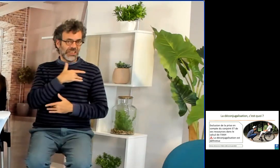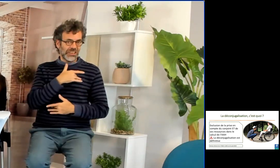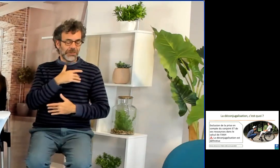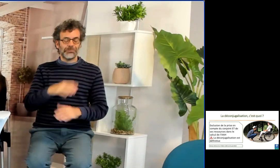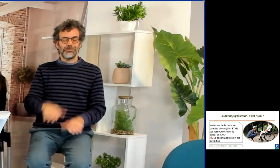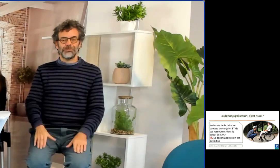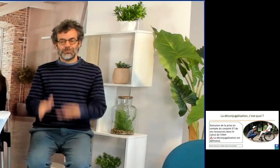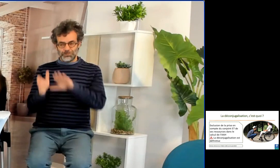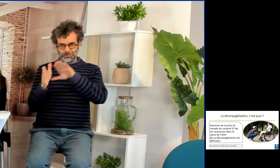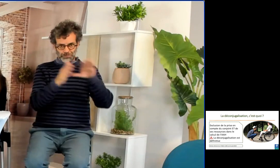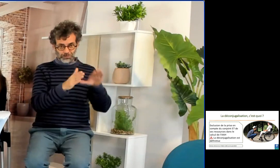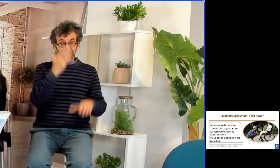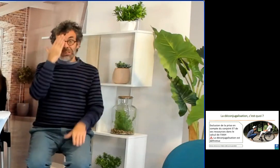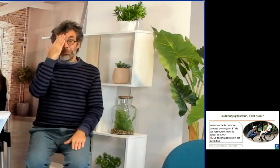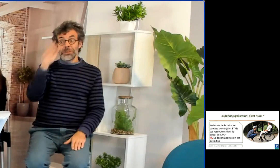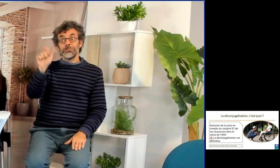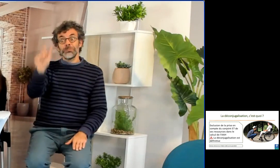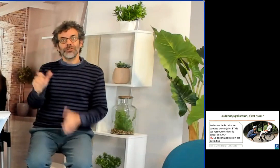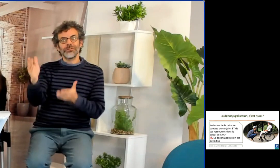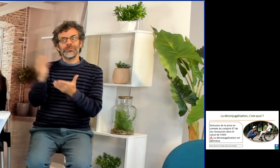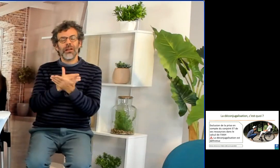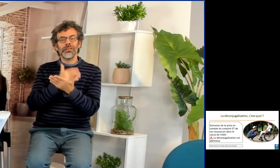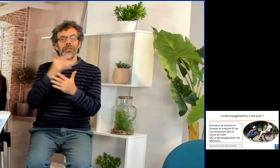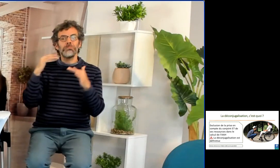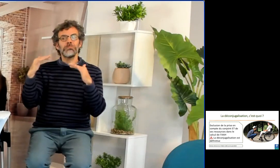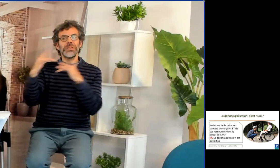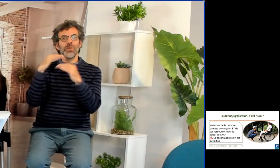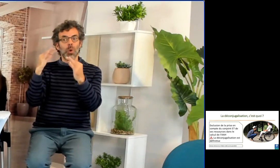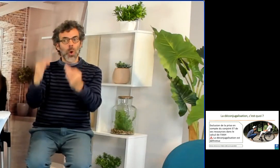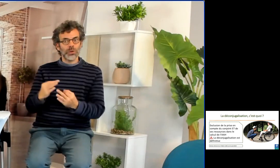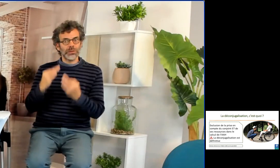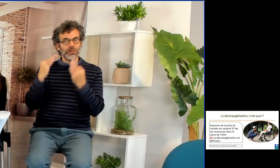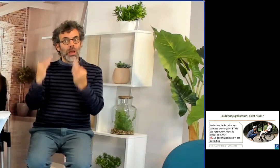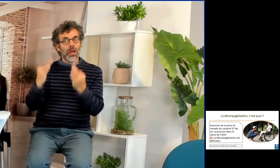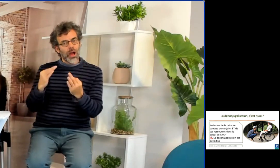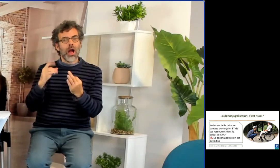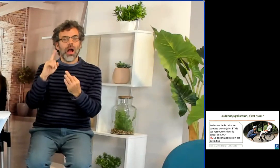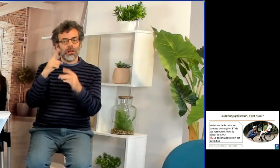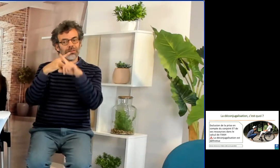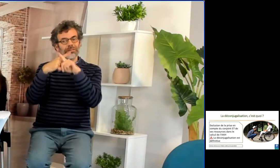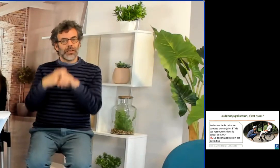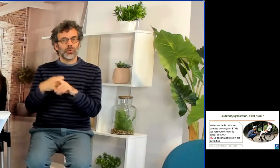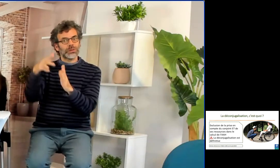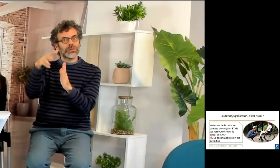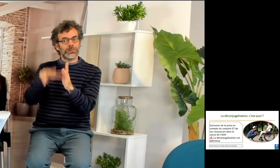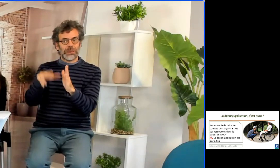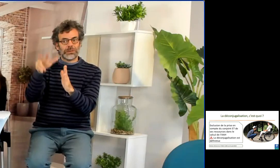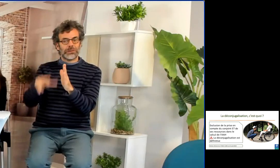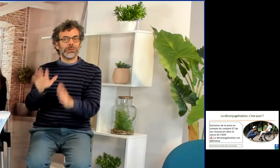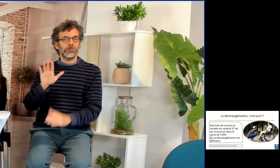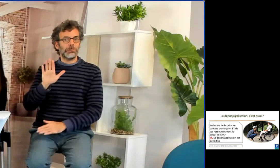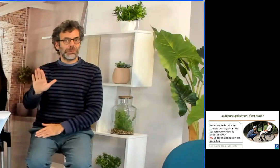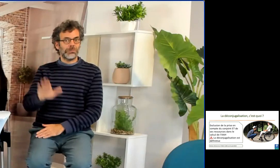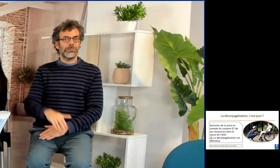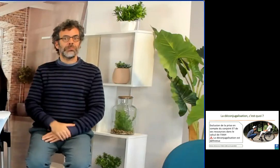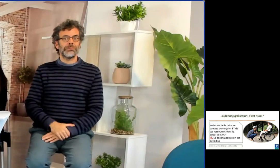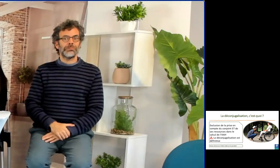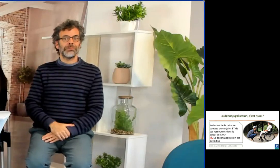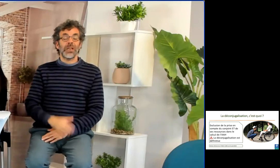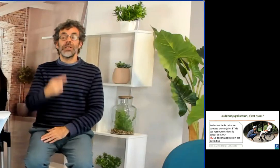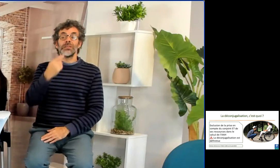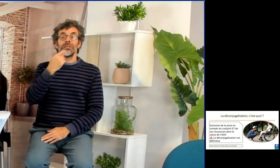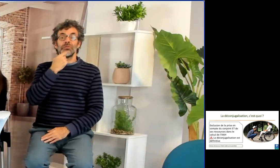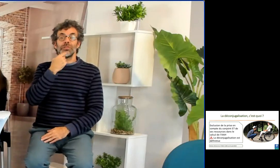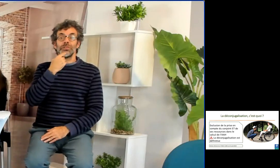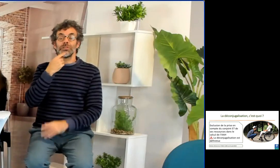salarié en milieu ordinaire aura, lui, un mode de calcul trimestrialisé. C'est-à-dire que l'on prendra en compte